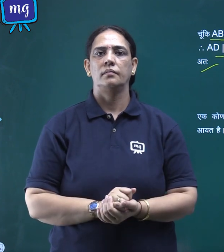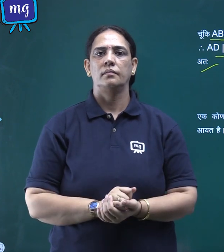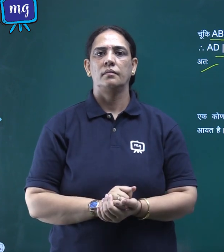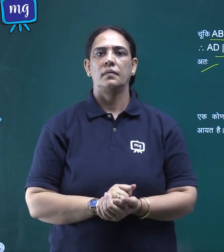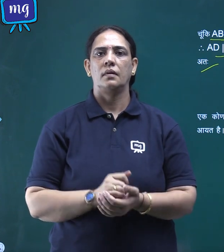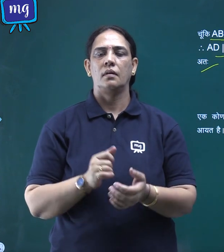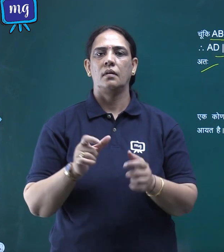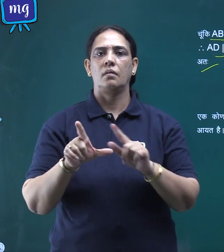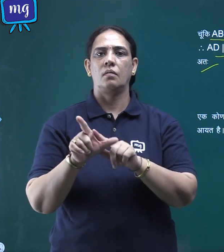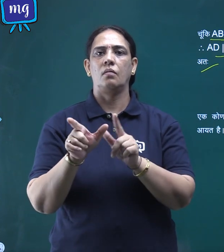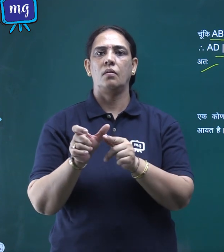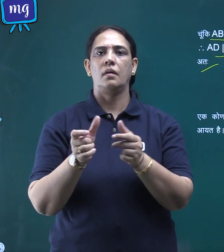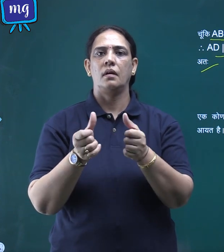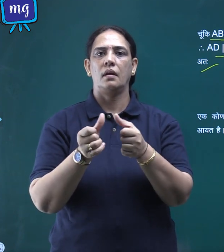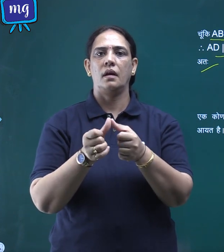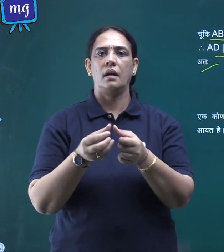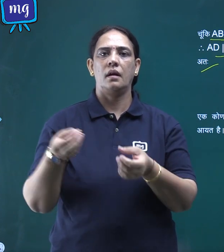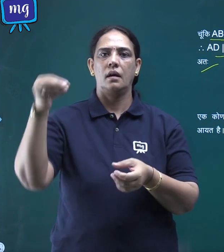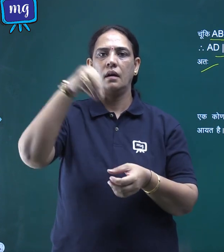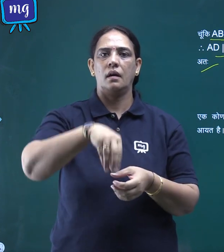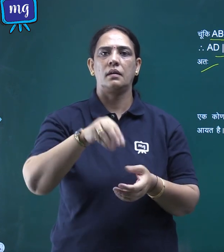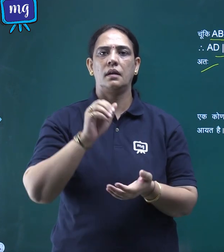कोण ए रखेंगे